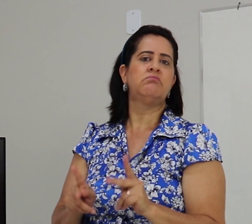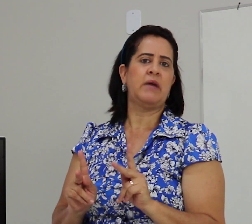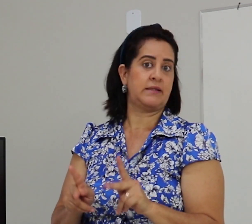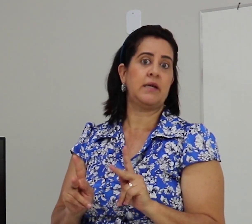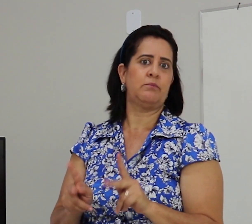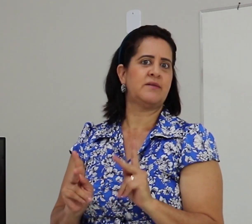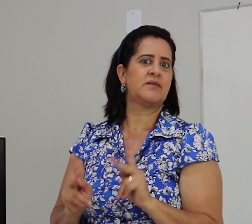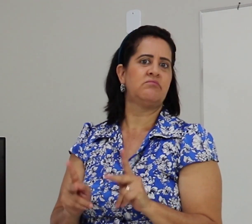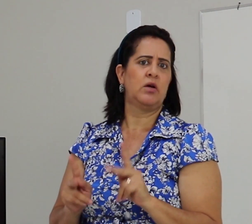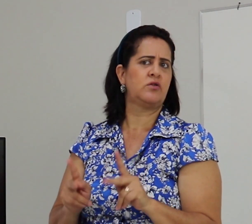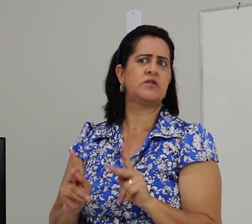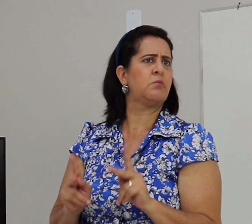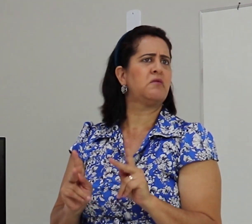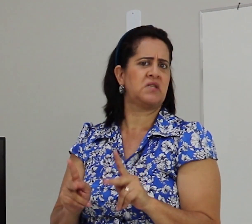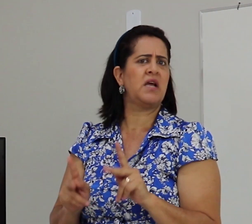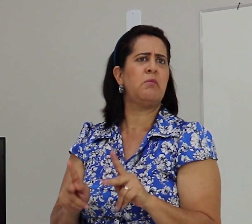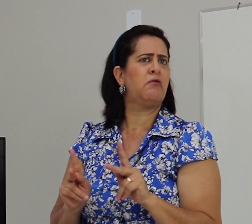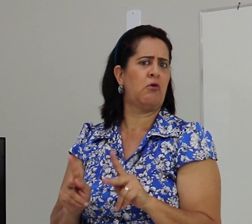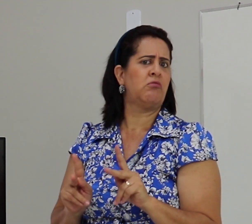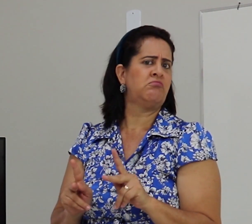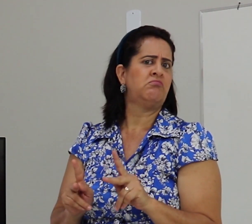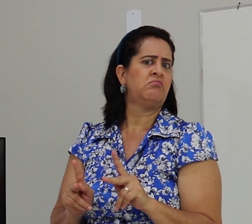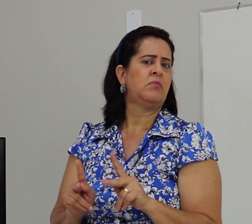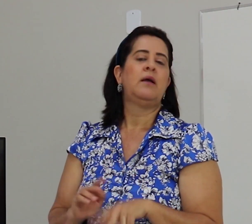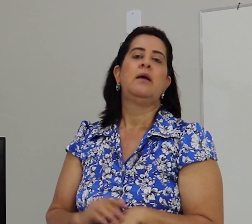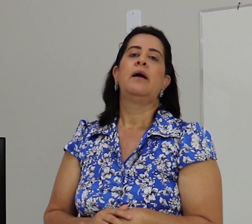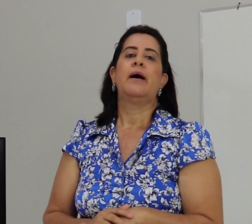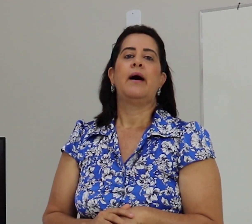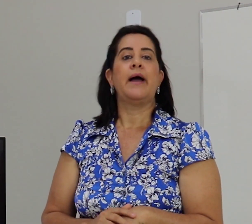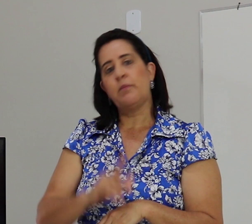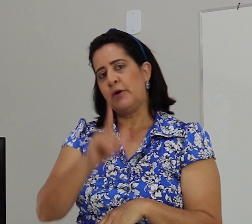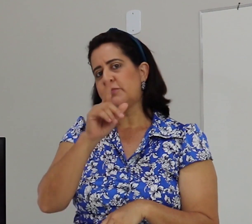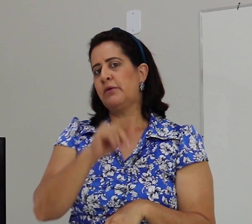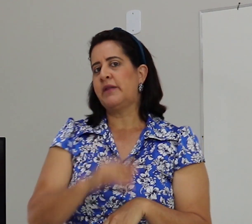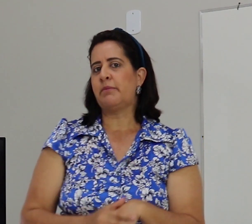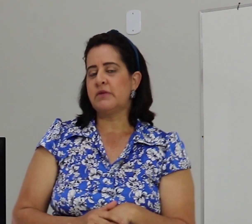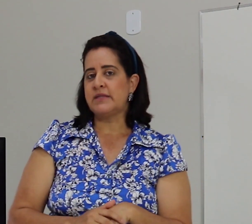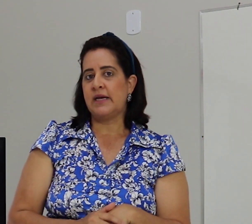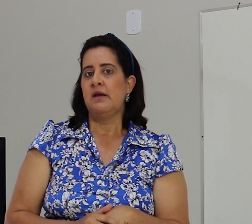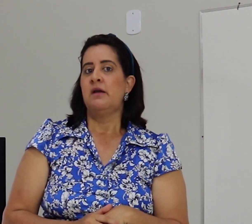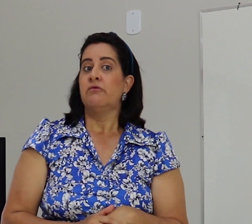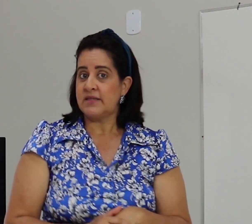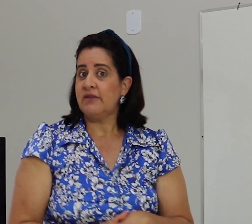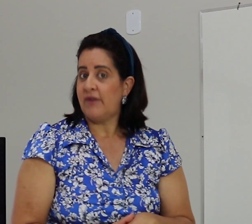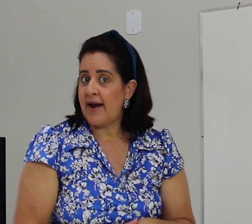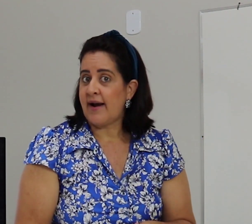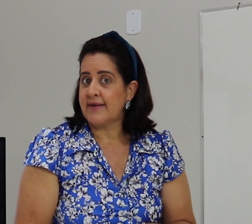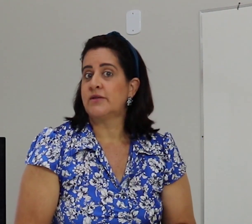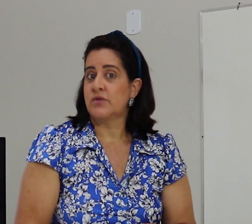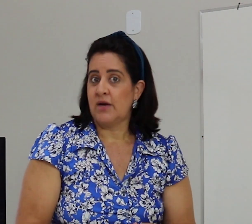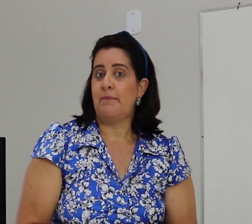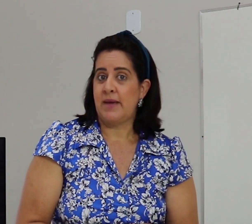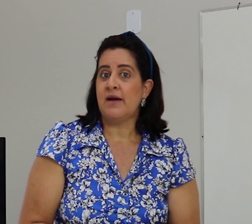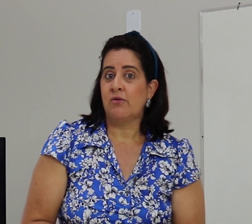É simples. Eu estou dizendo para você: sempre vou. Aí eu posso perguntar para você: você vai à casa do seu